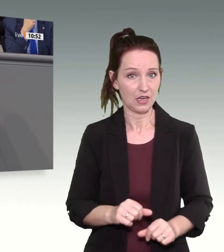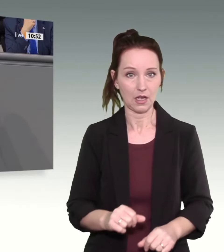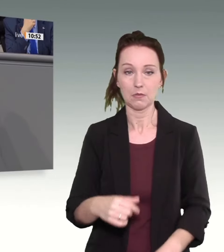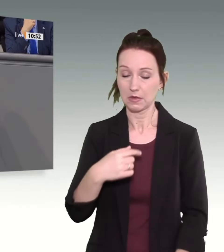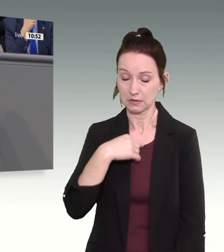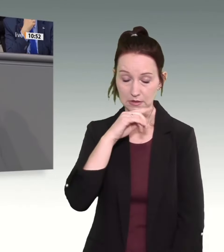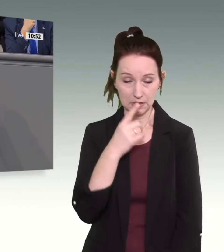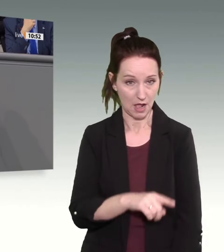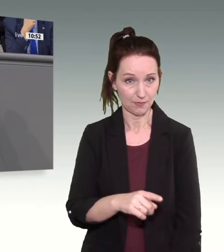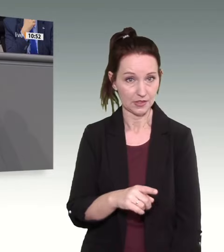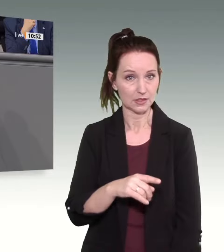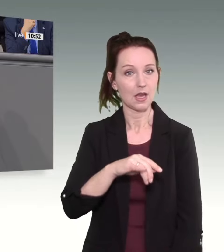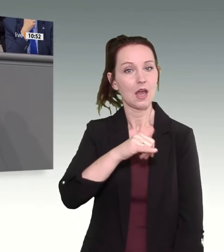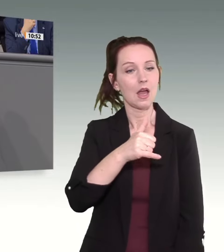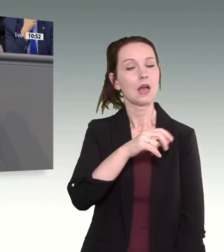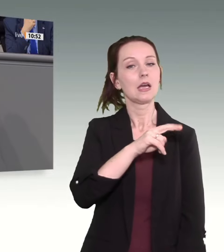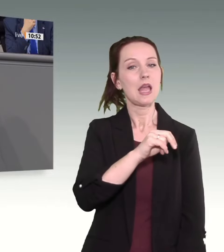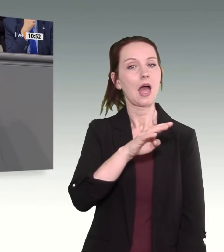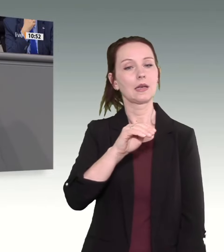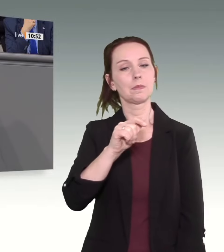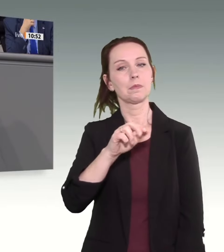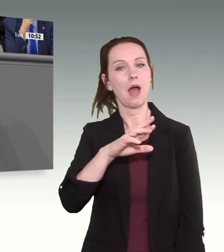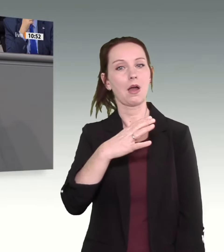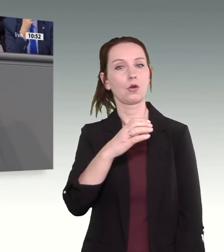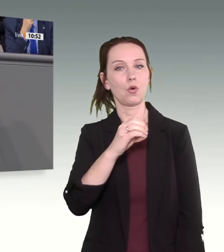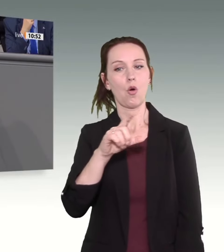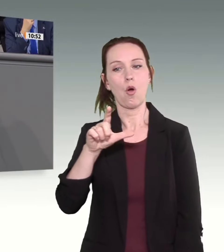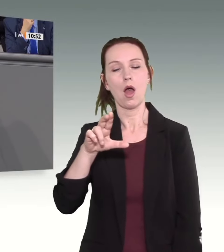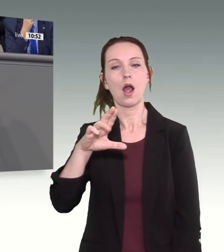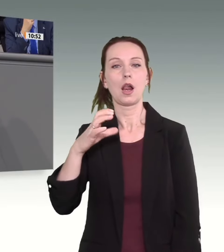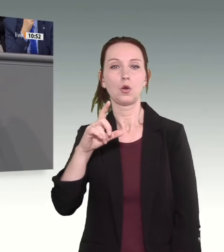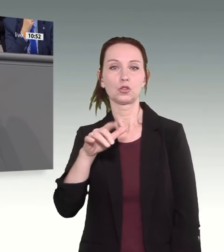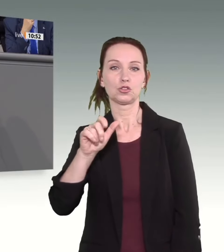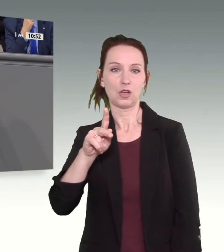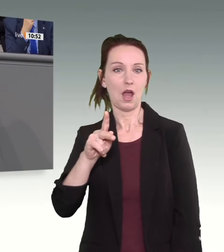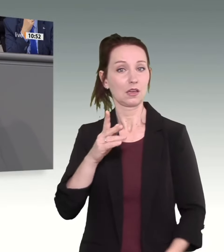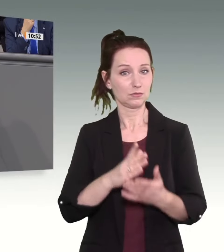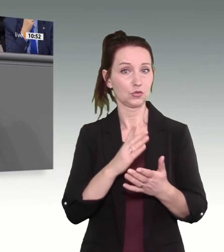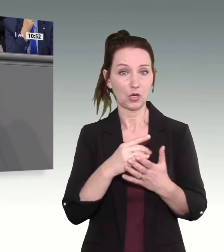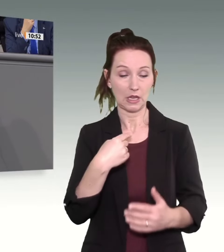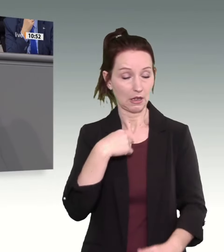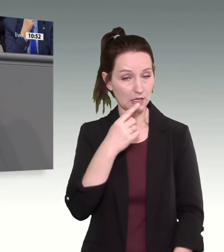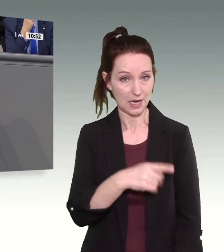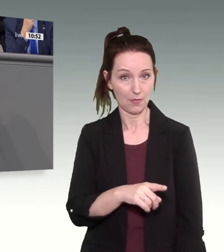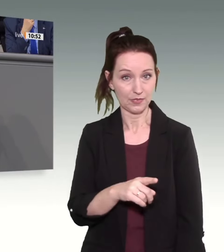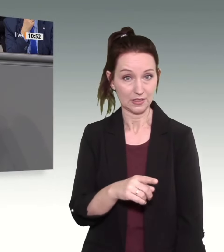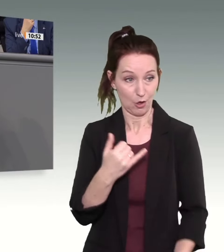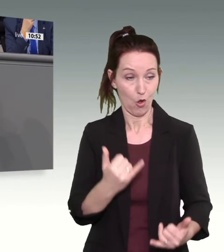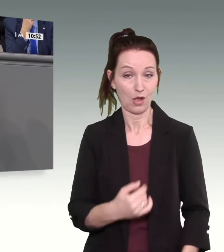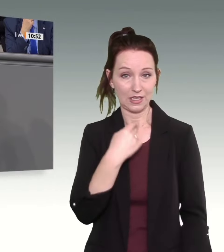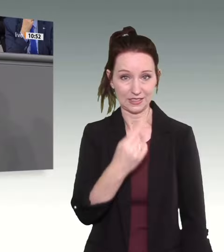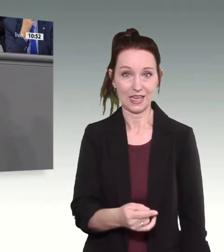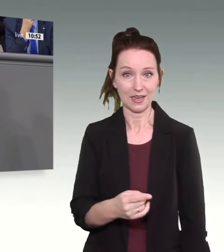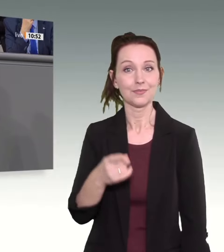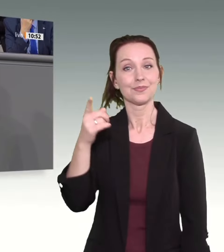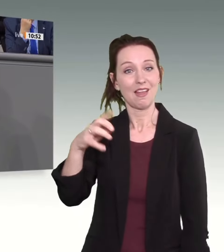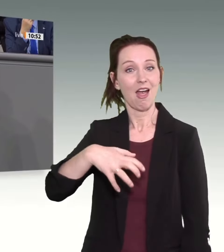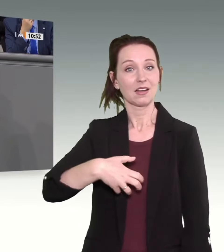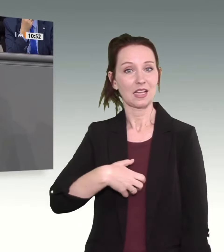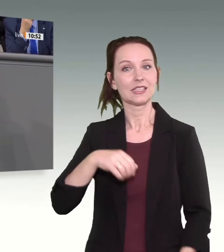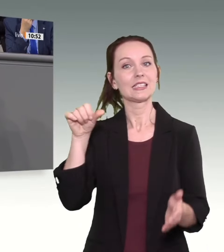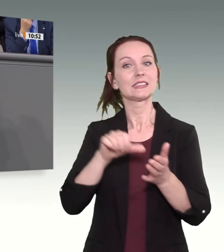des Kanzlers beim Zentralen Deutschen Baugewerbeverband, wo er sagt, der Wohnungsbau